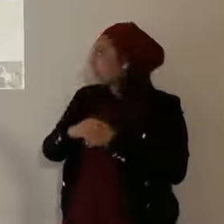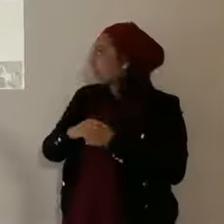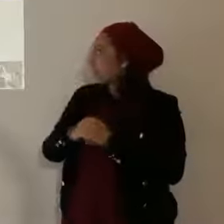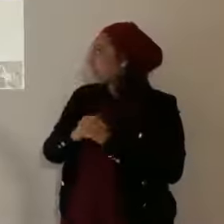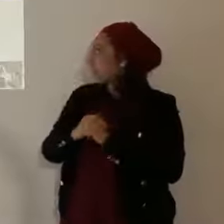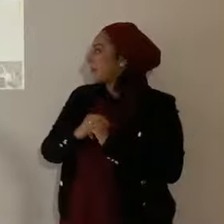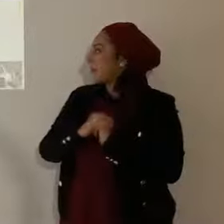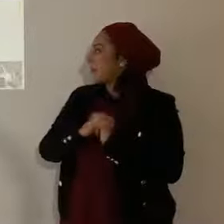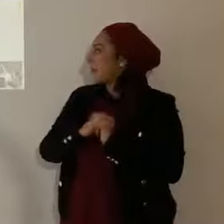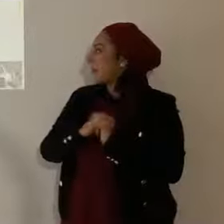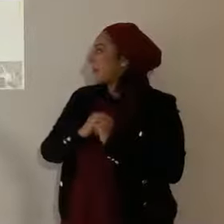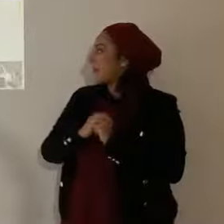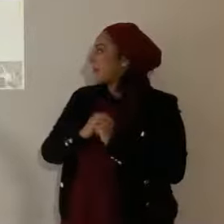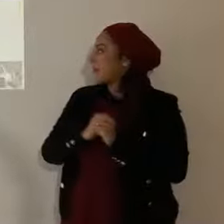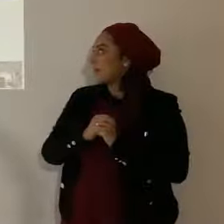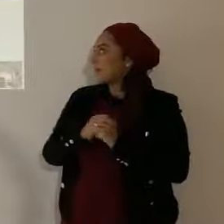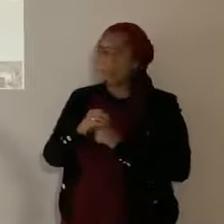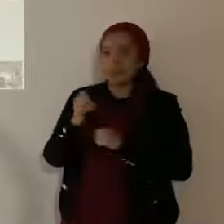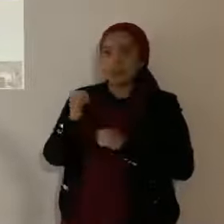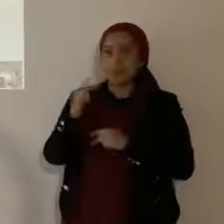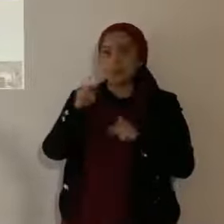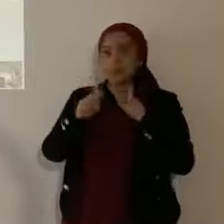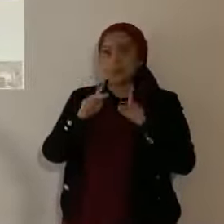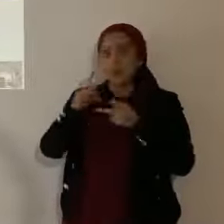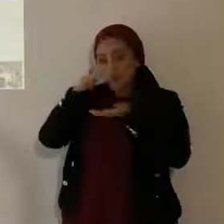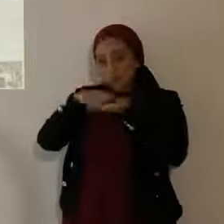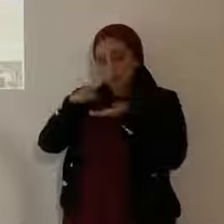mapamundi, todo con verde. Lo que ha buscado la gente es fútbol.